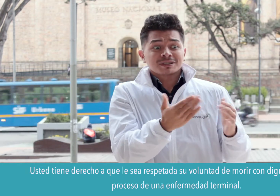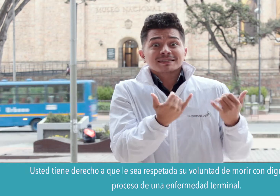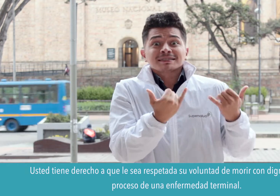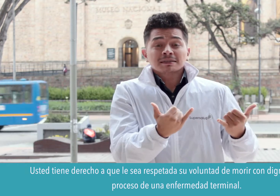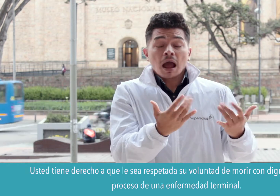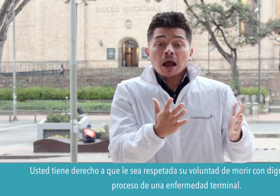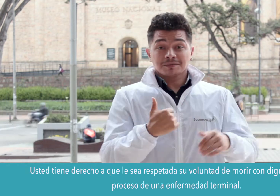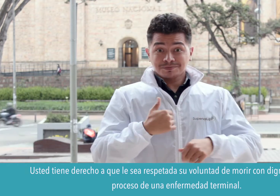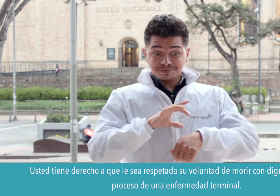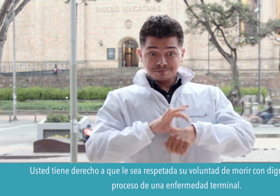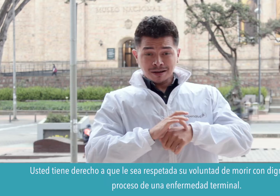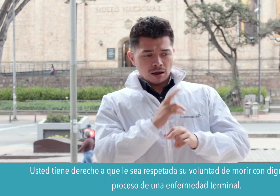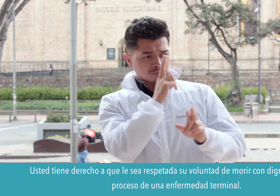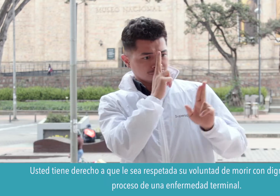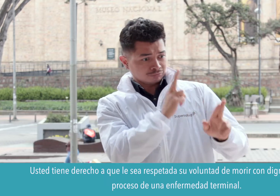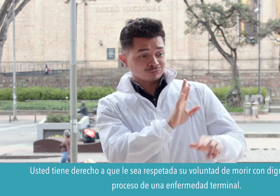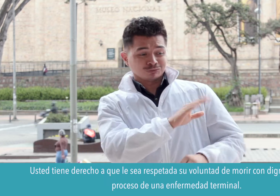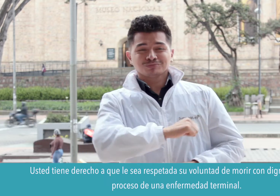el proceso de una enfermedad terminal.